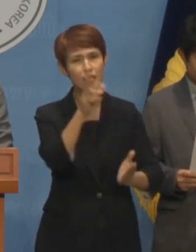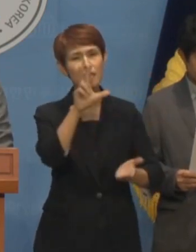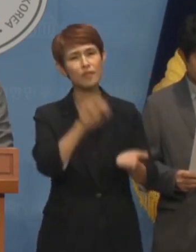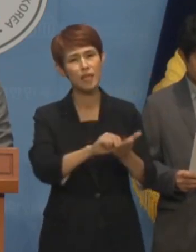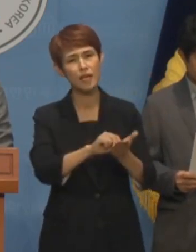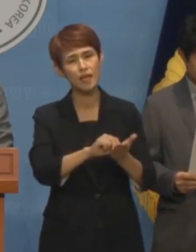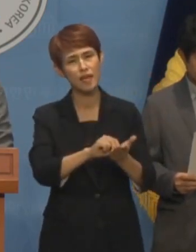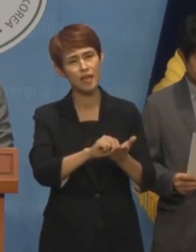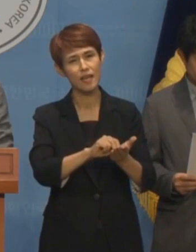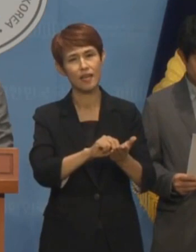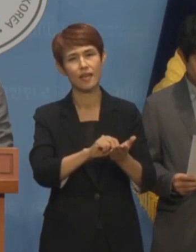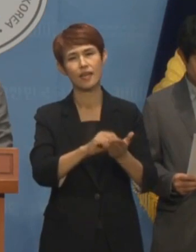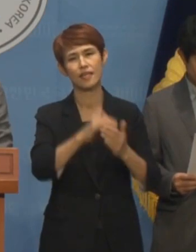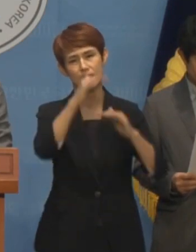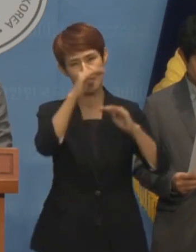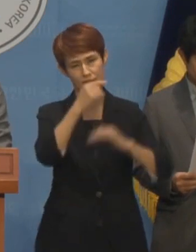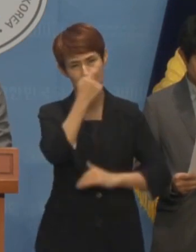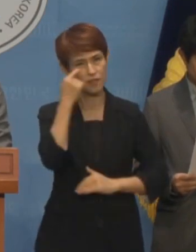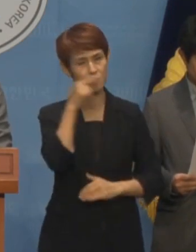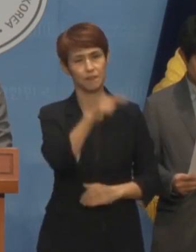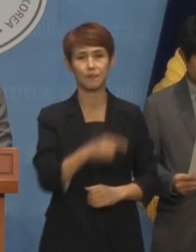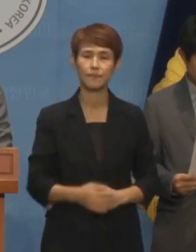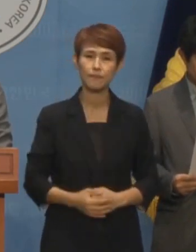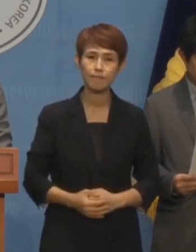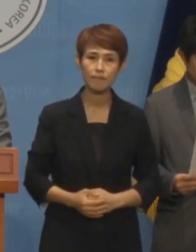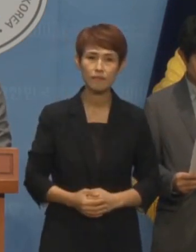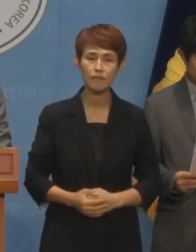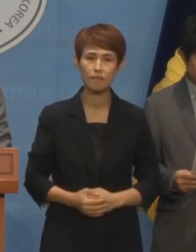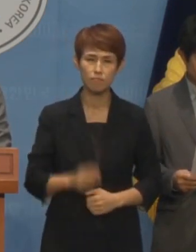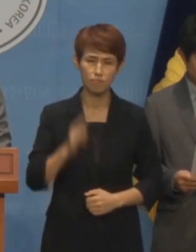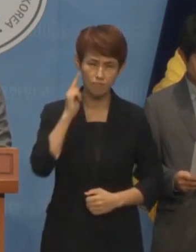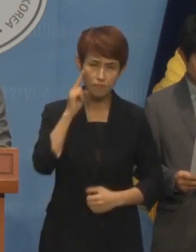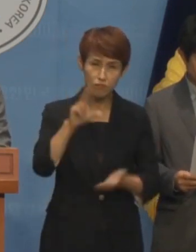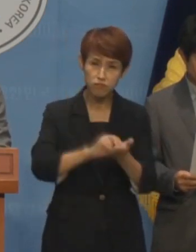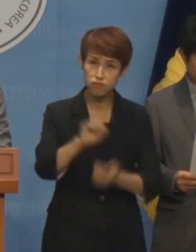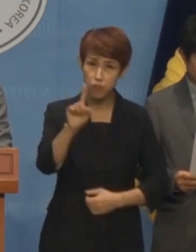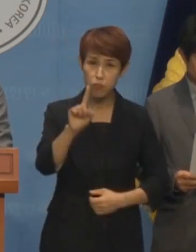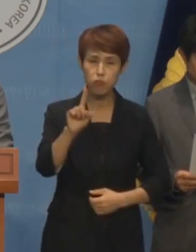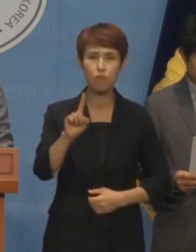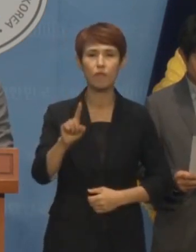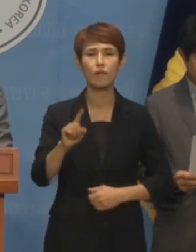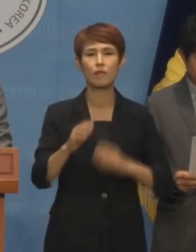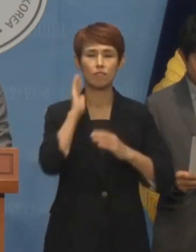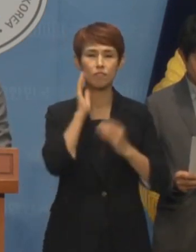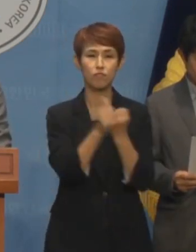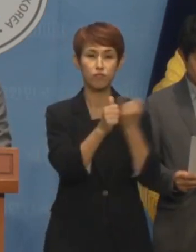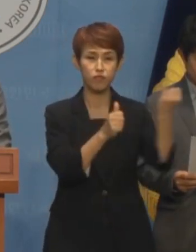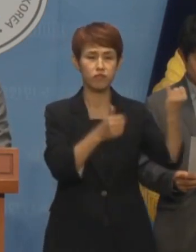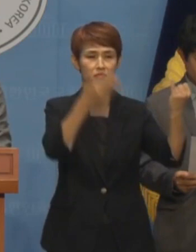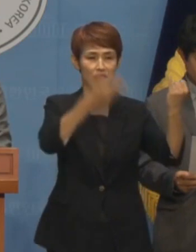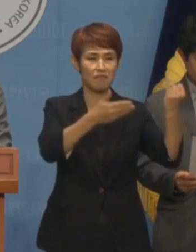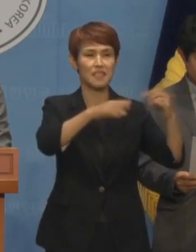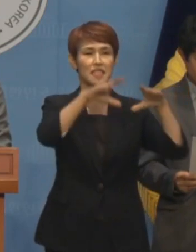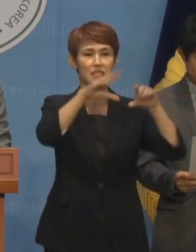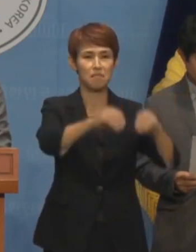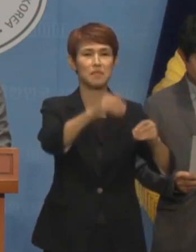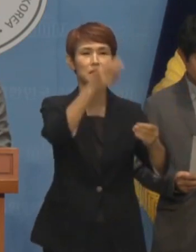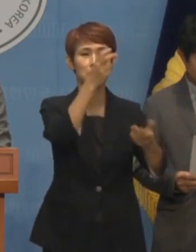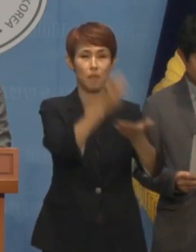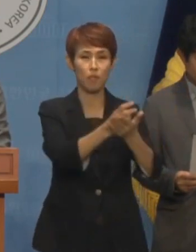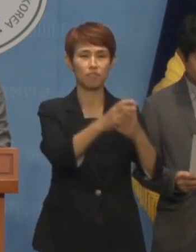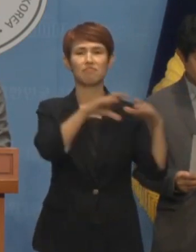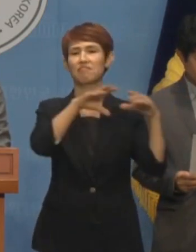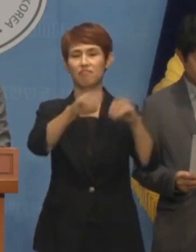보여주는 단적인 증거입니다. 더욱 심각한 문제는 이번 김건희 여사 청탁금지법 종결과